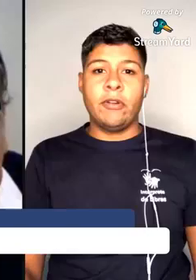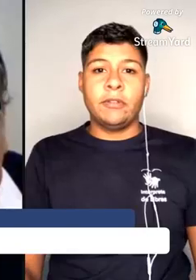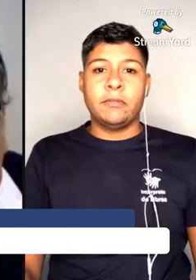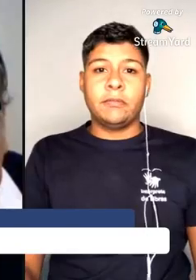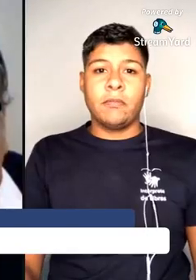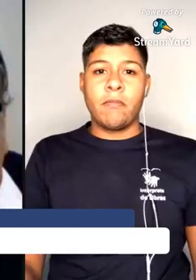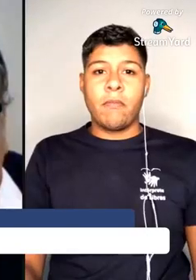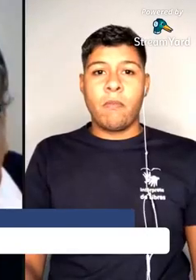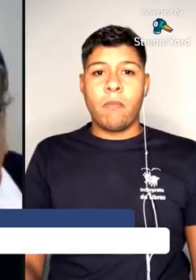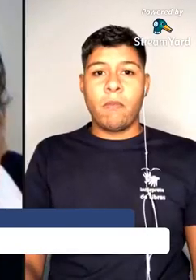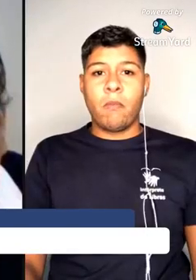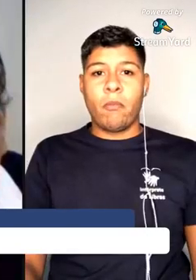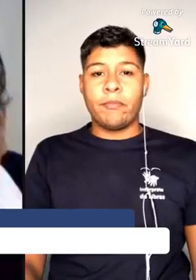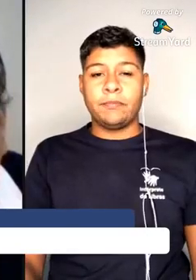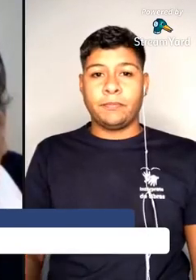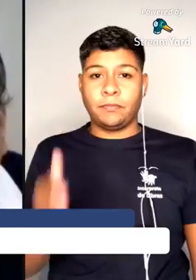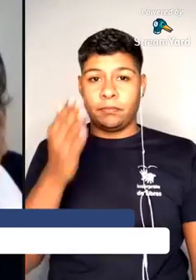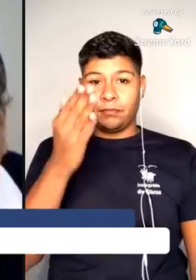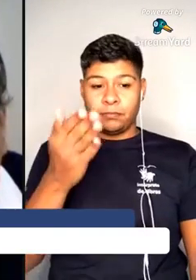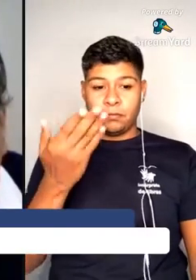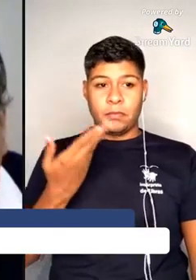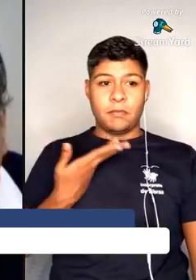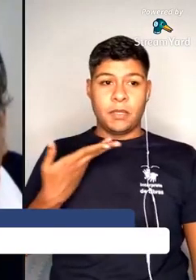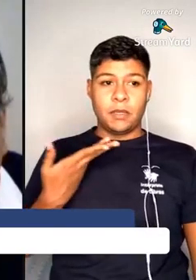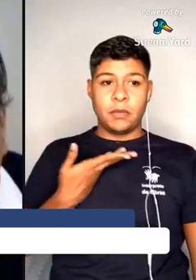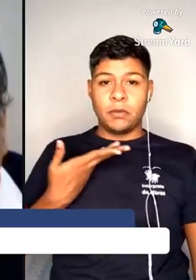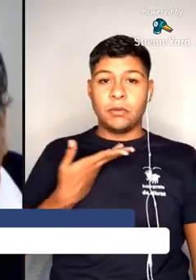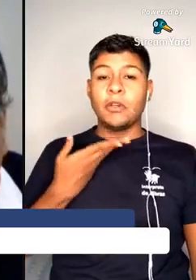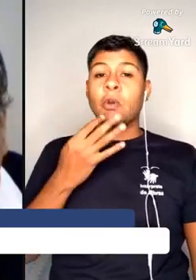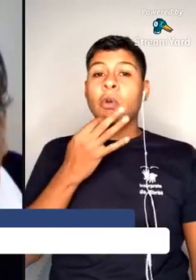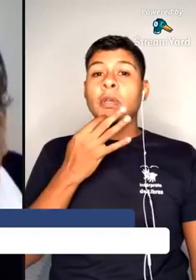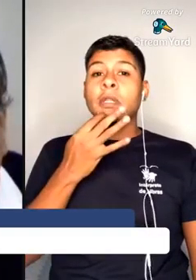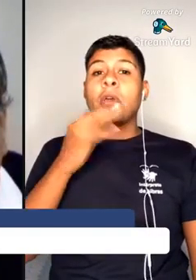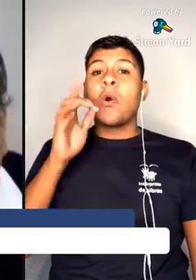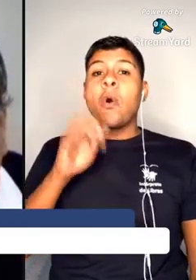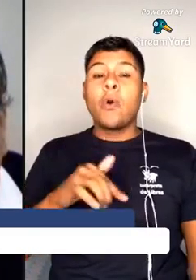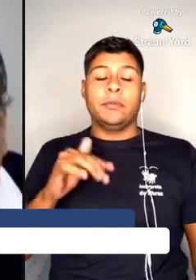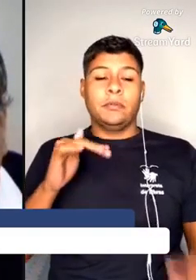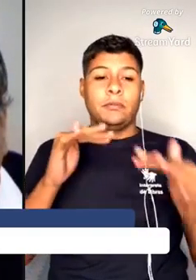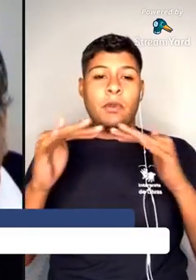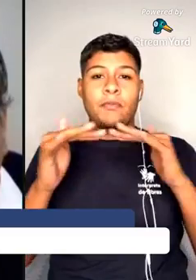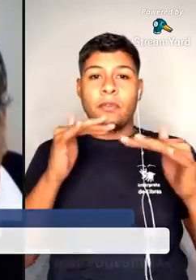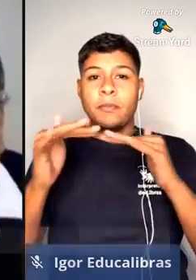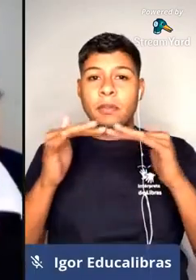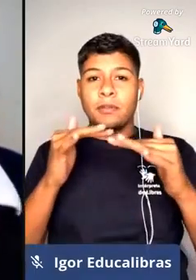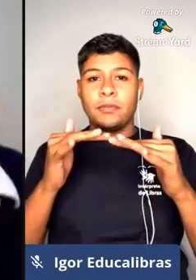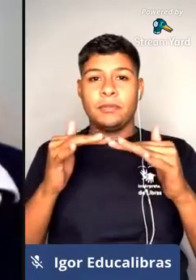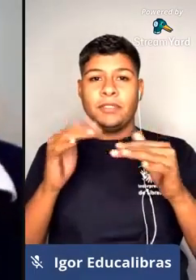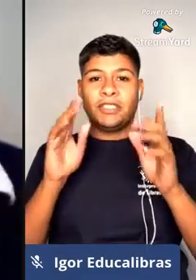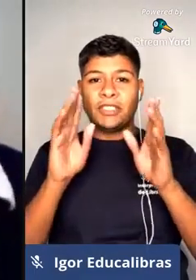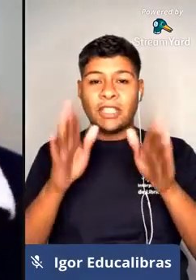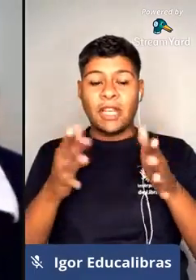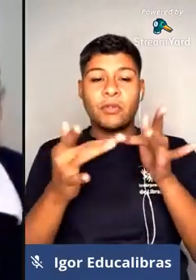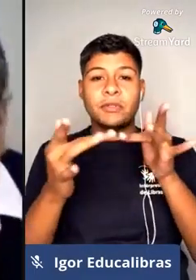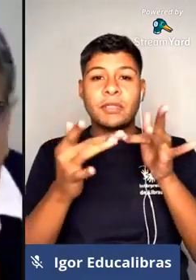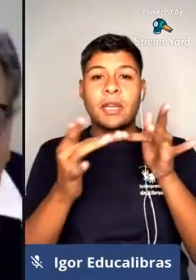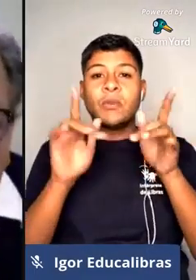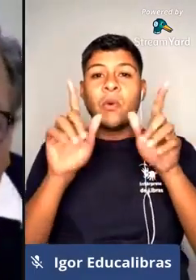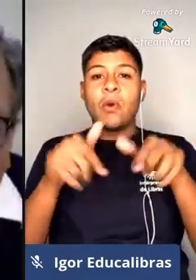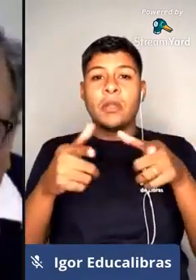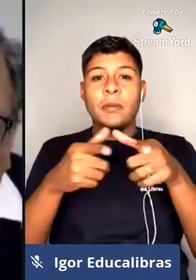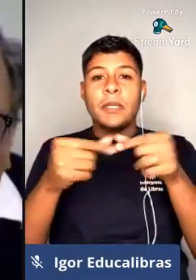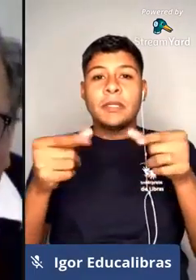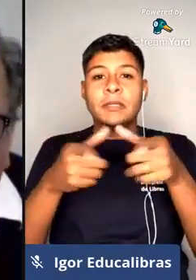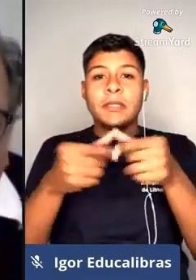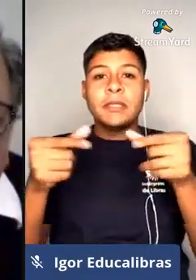Bósio, você é um amigão, a gente se conheceu aí no movimento, tivemos muito contato lá em Brasília, né?